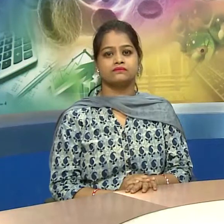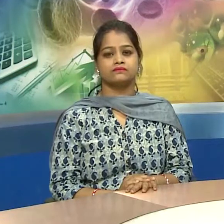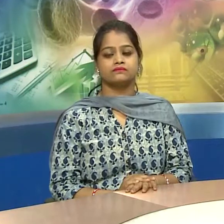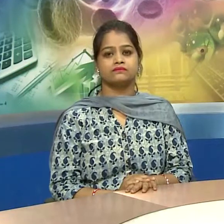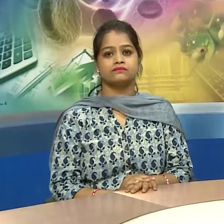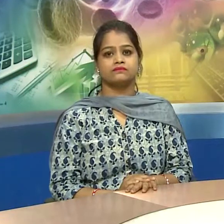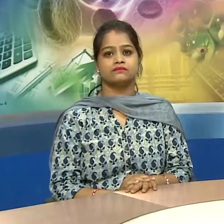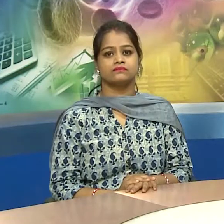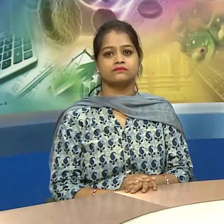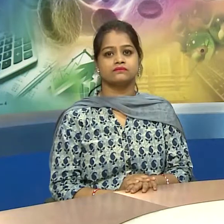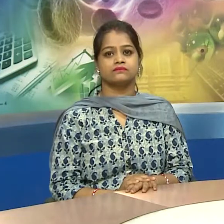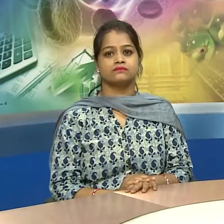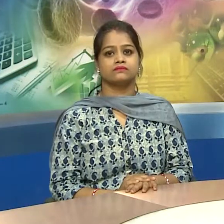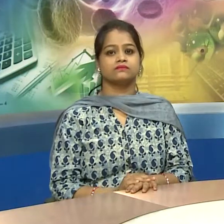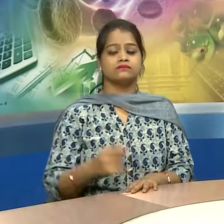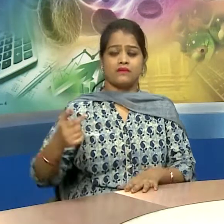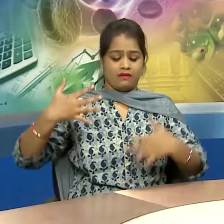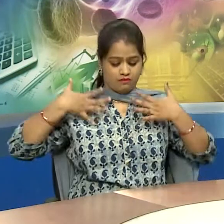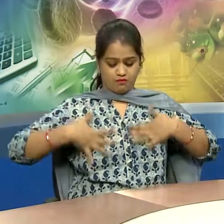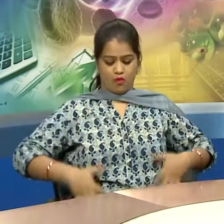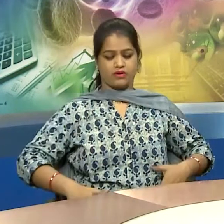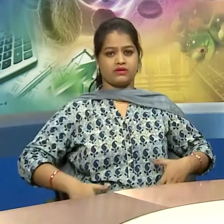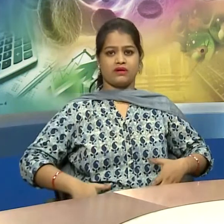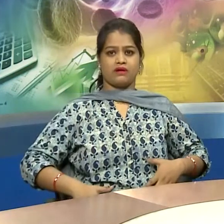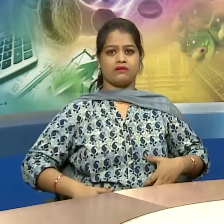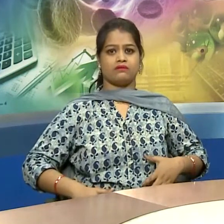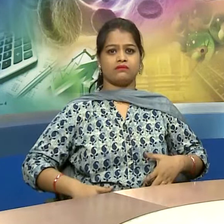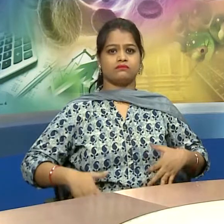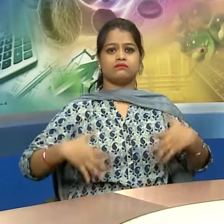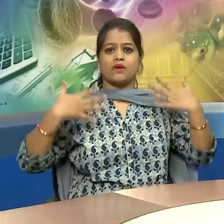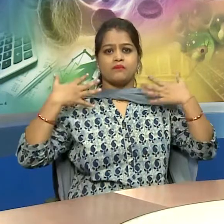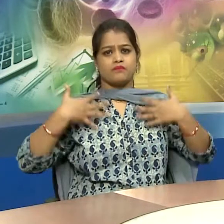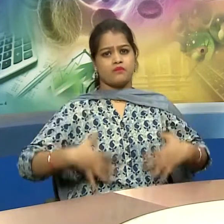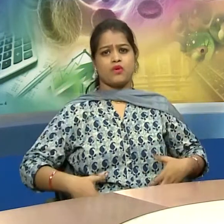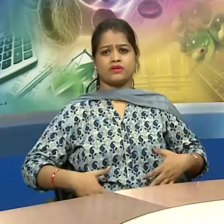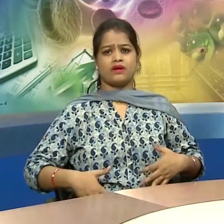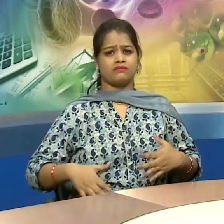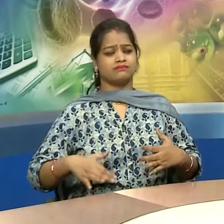देह है नाशशील और आत्मा शाश्वत।